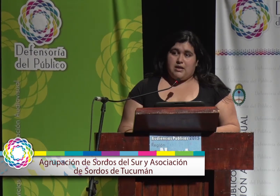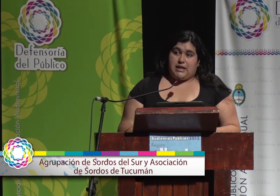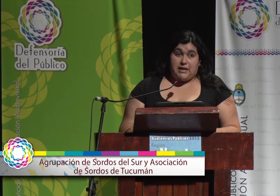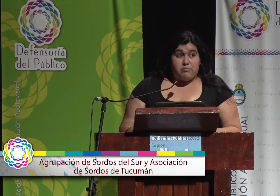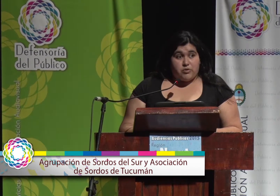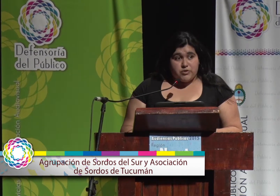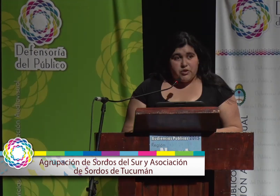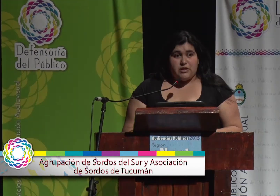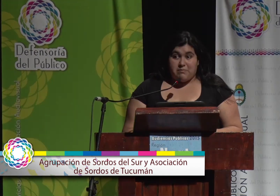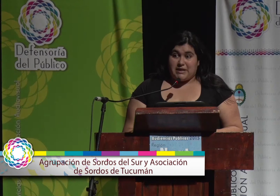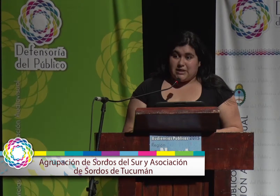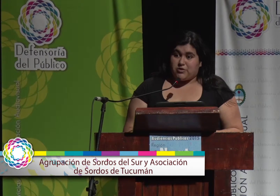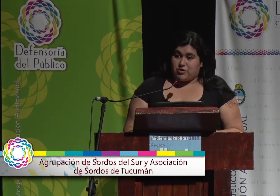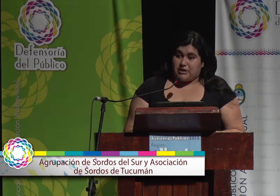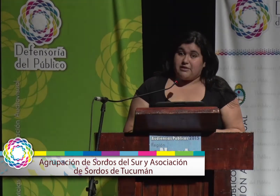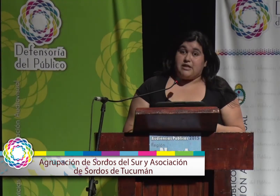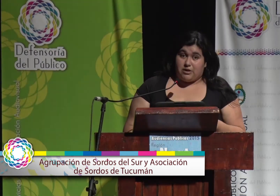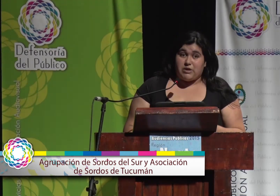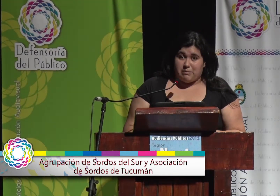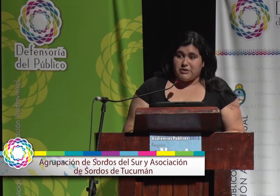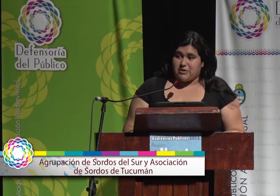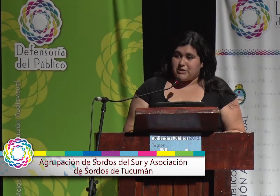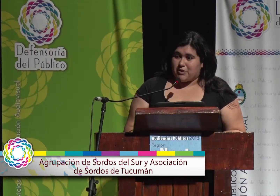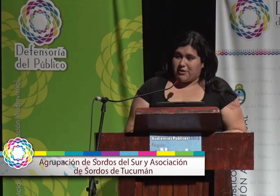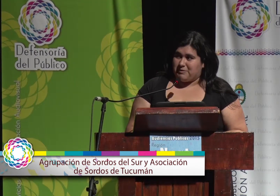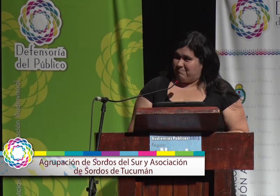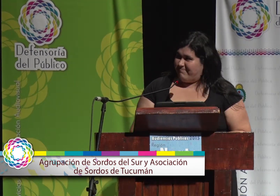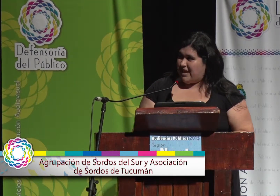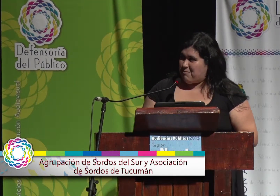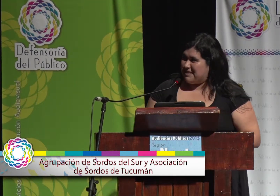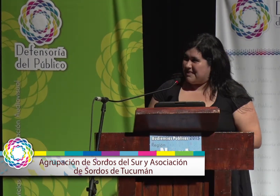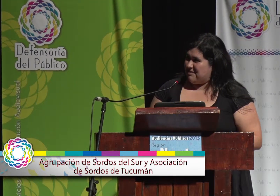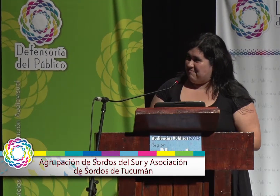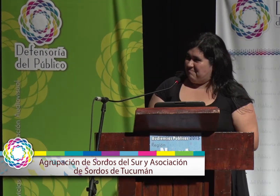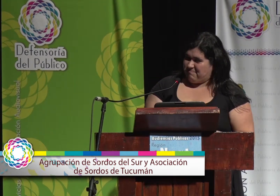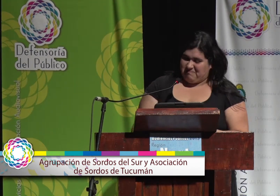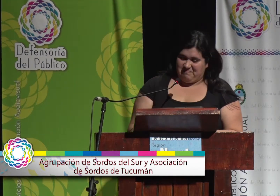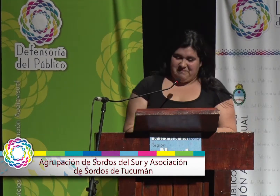que es de producción, que es Marcelo Torrente. Es una persona sorda, nada más.